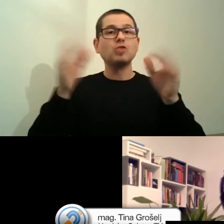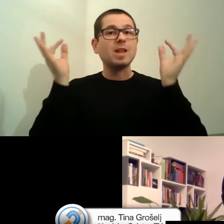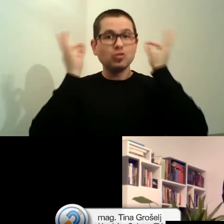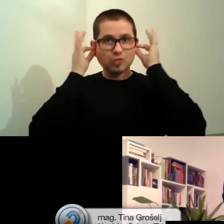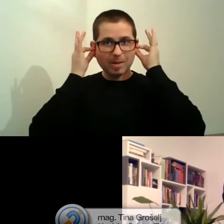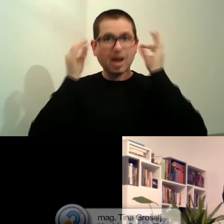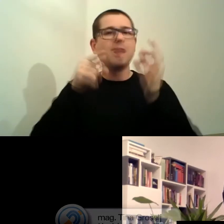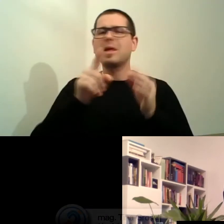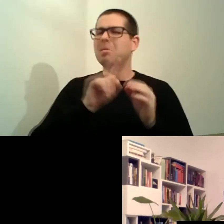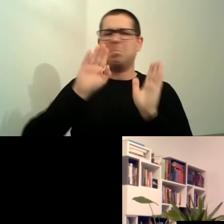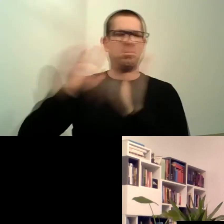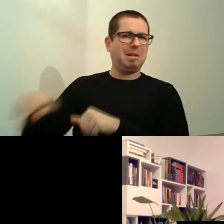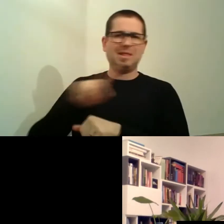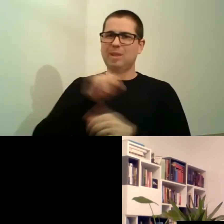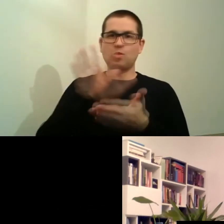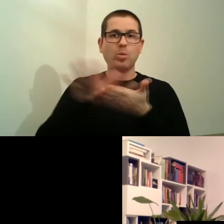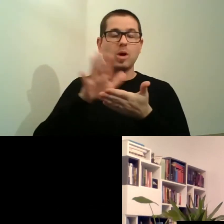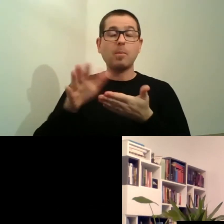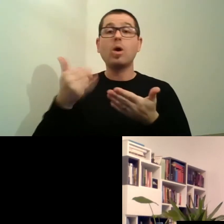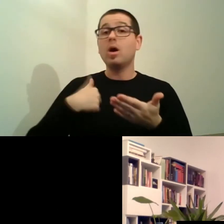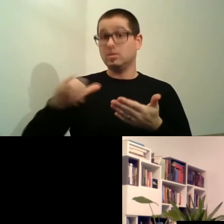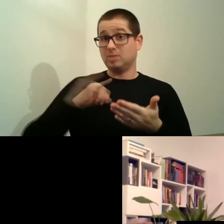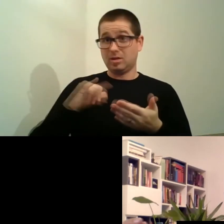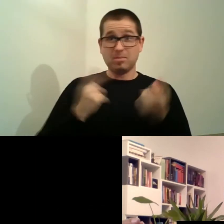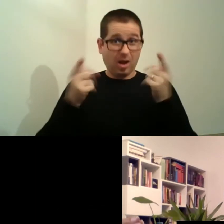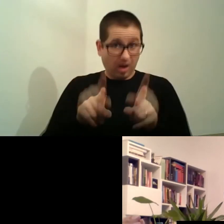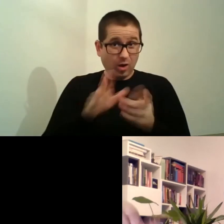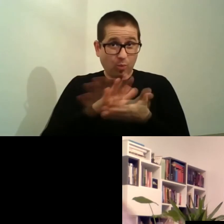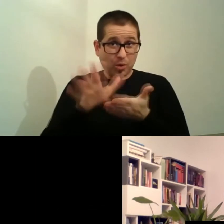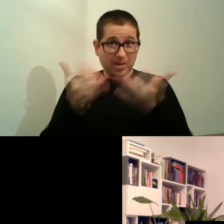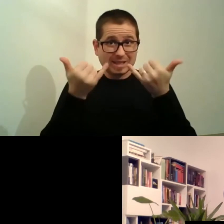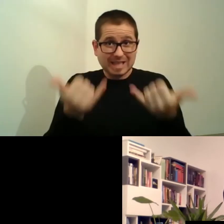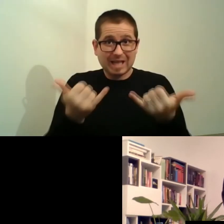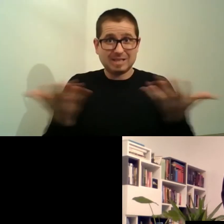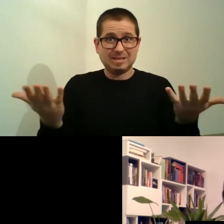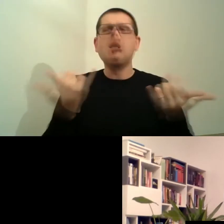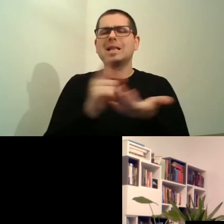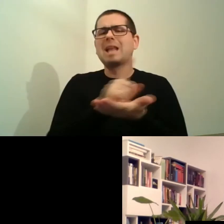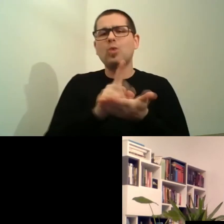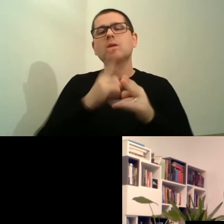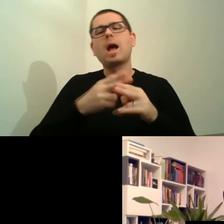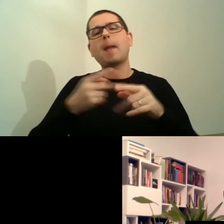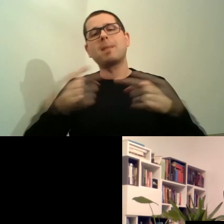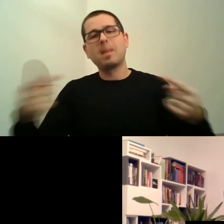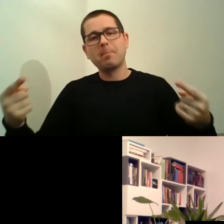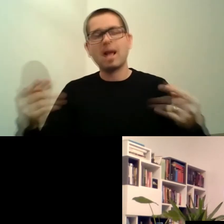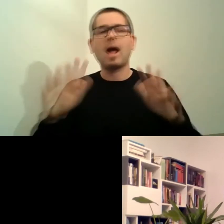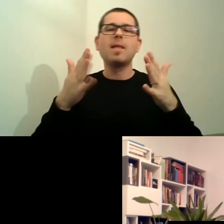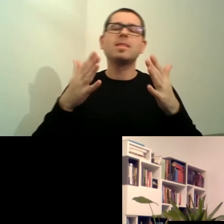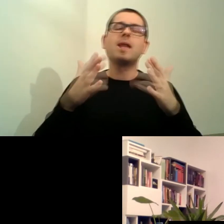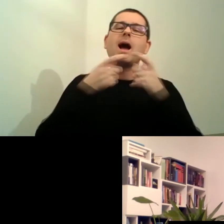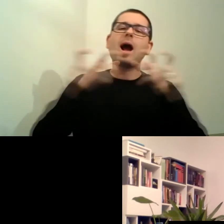nisi uporabil, pa me zanima, ali jih uporabljaš danes. Dobro, trenutna epidemija, ni glasnih